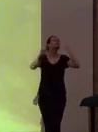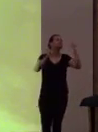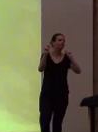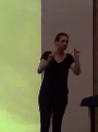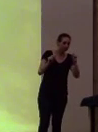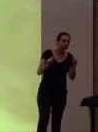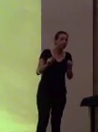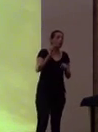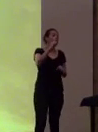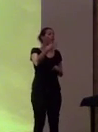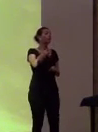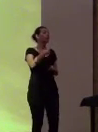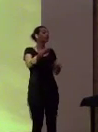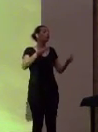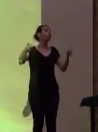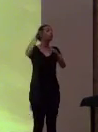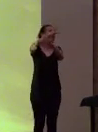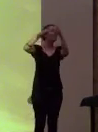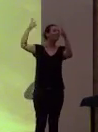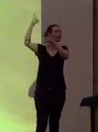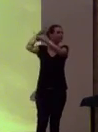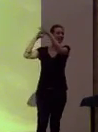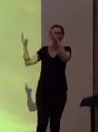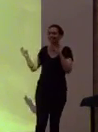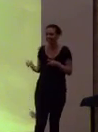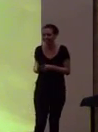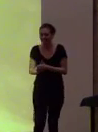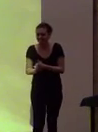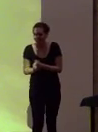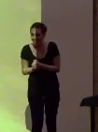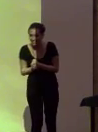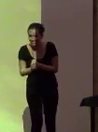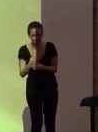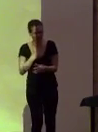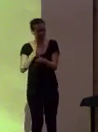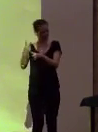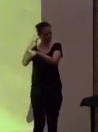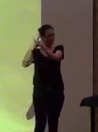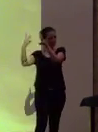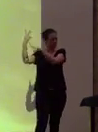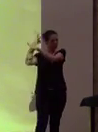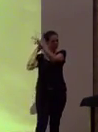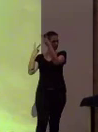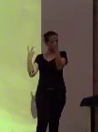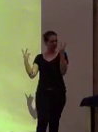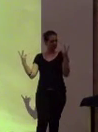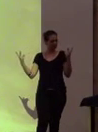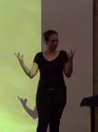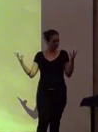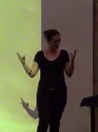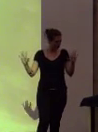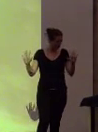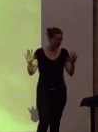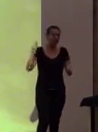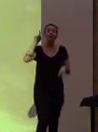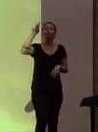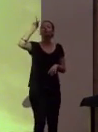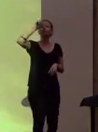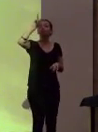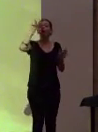Começando esse tema, fala sobre o filho do vento. O filho do vento?